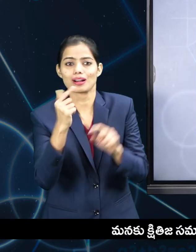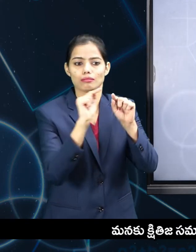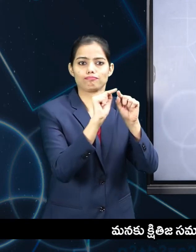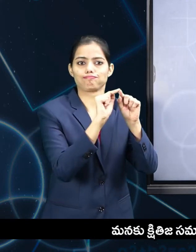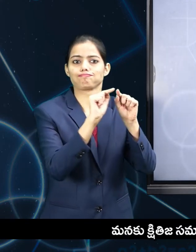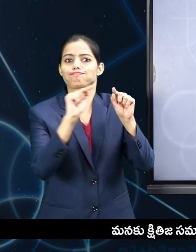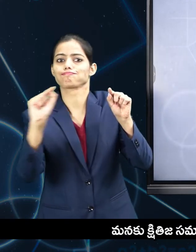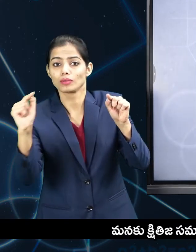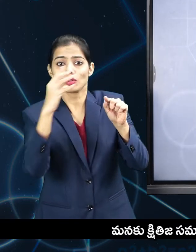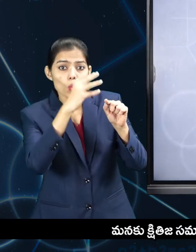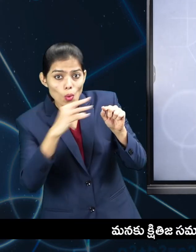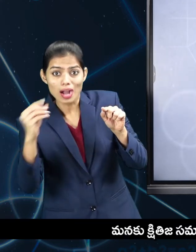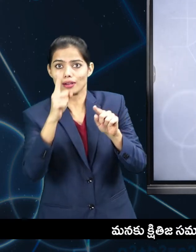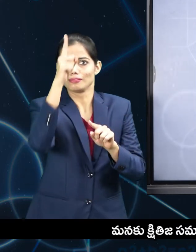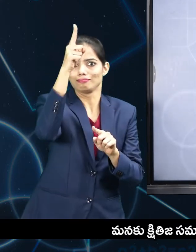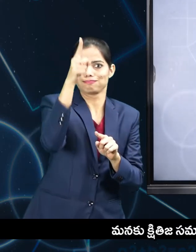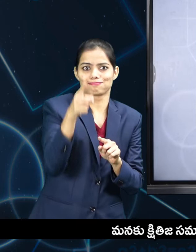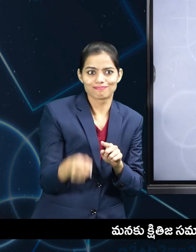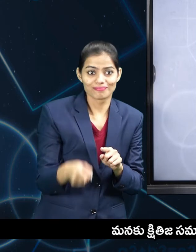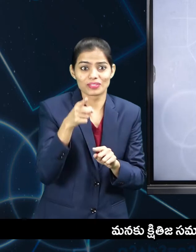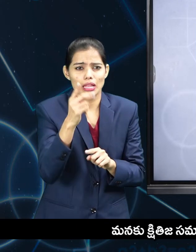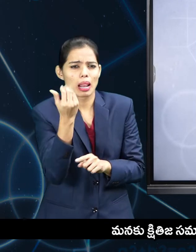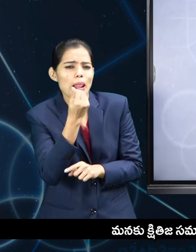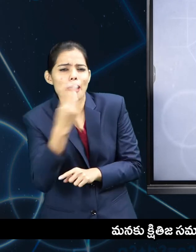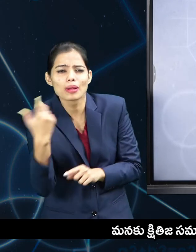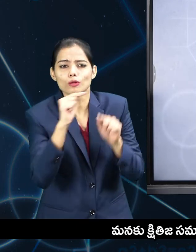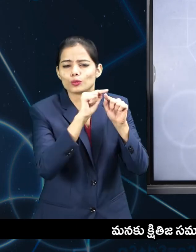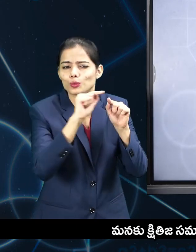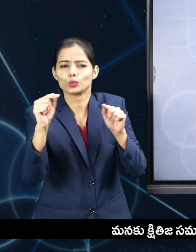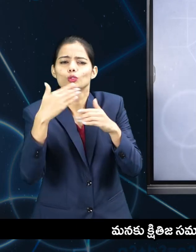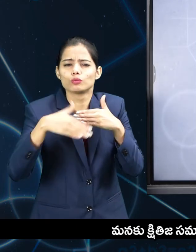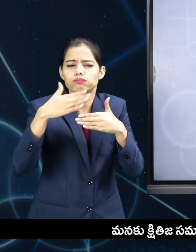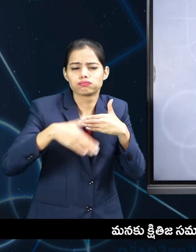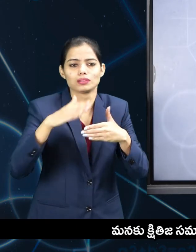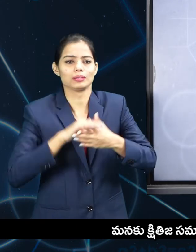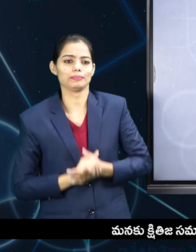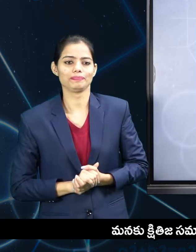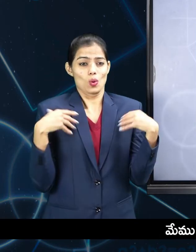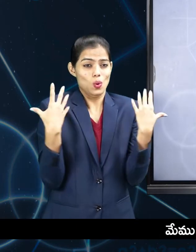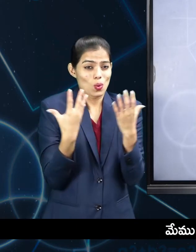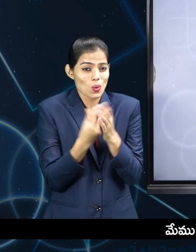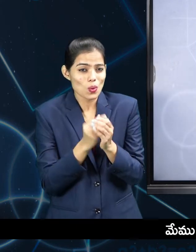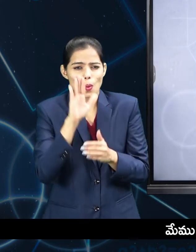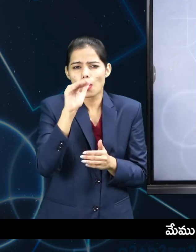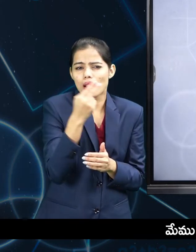సమాంతర మరియు నిలువు వరసల కోసం పేర్లు కూడా అవసరం. మనం క్షితిజ